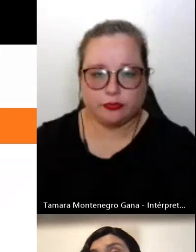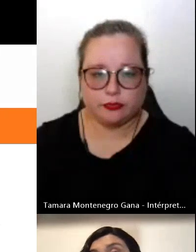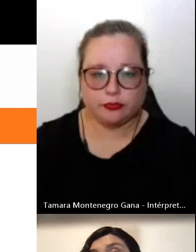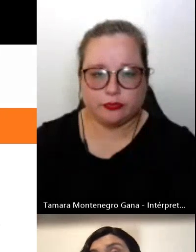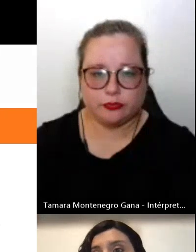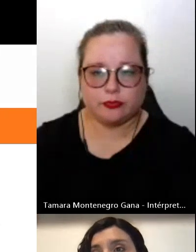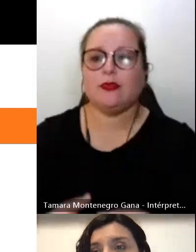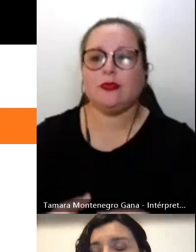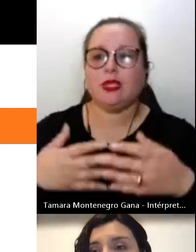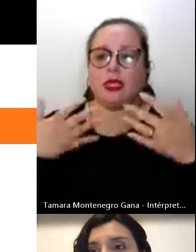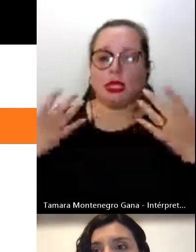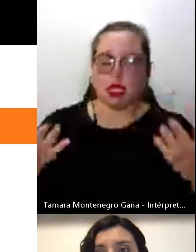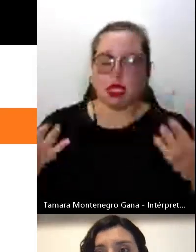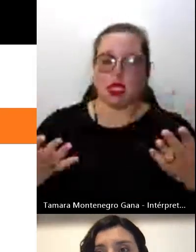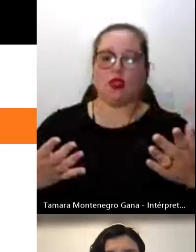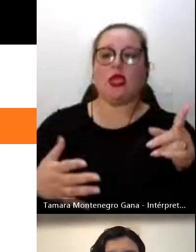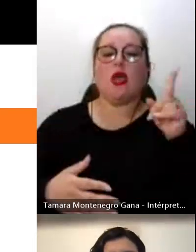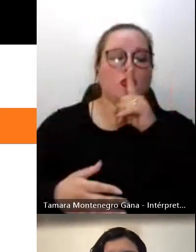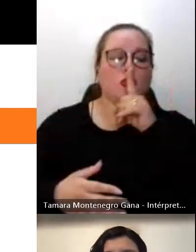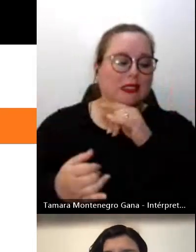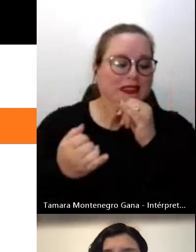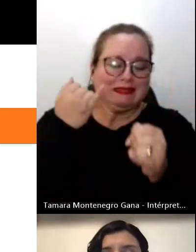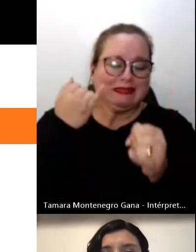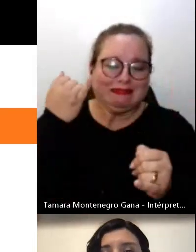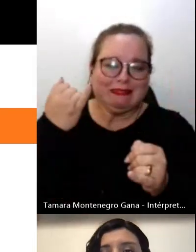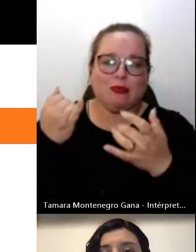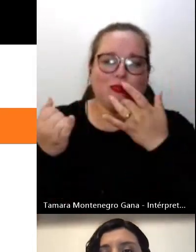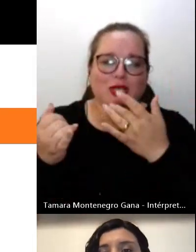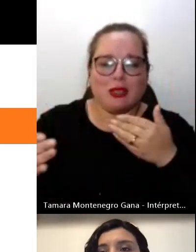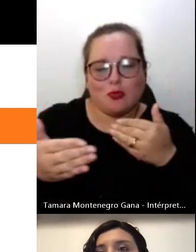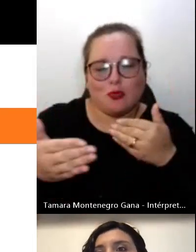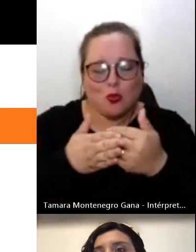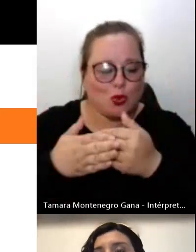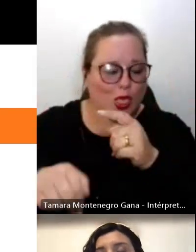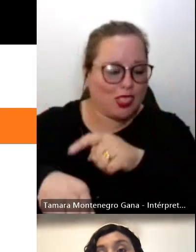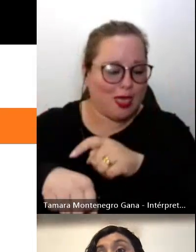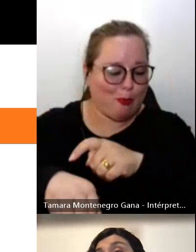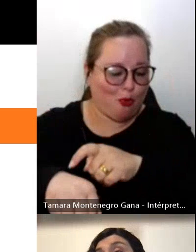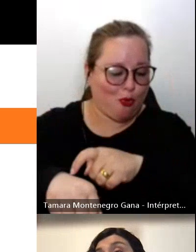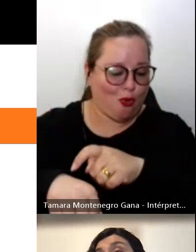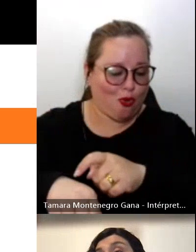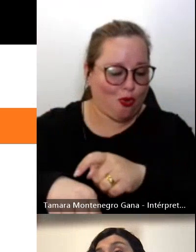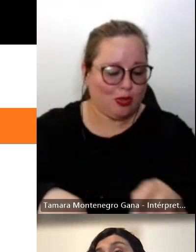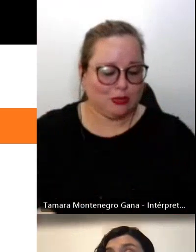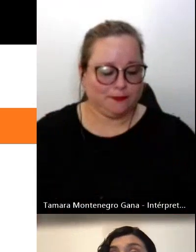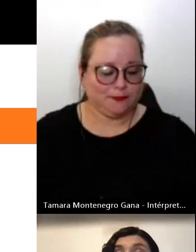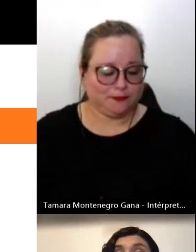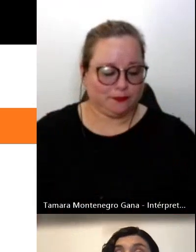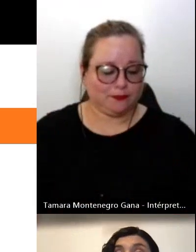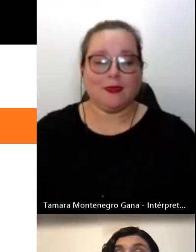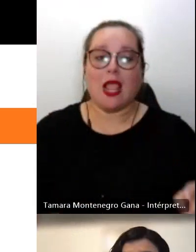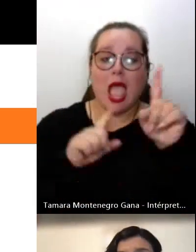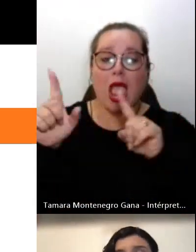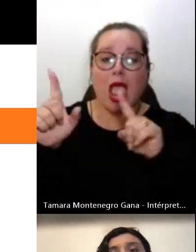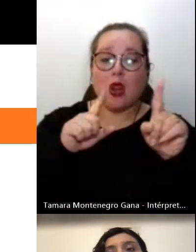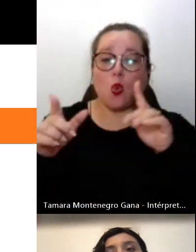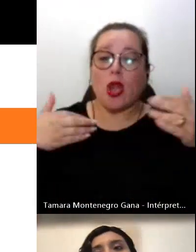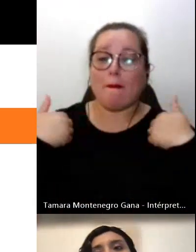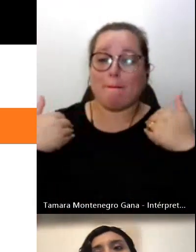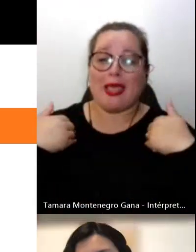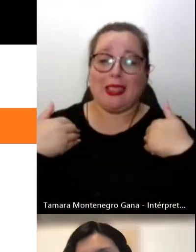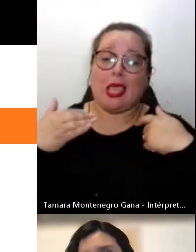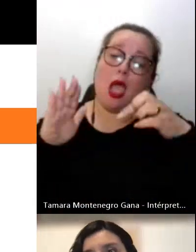Y con esto ya quiero concluir porque estamos muy justos en el tiempo. Estas son algunas prácticas, algunos